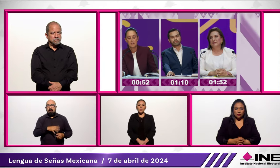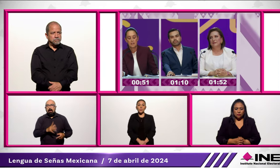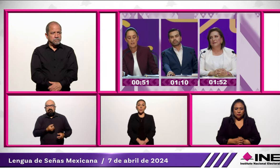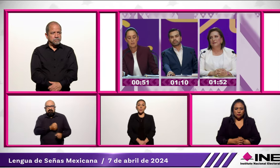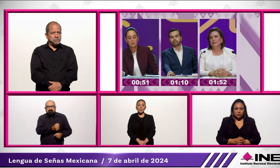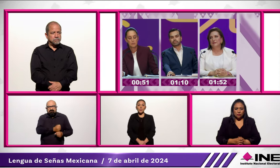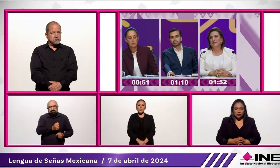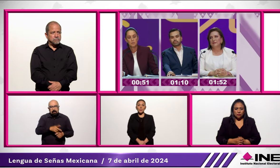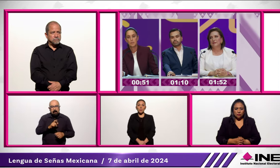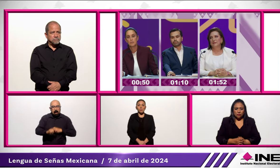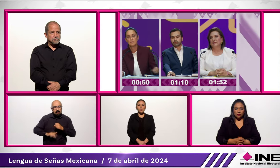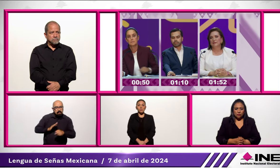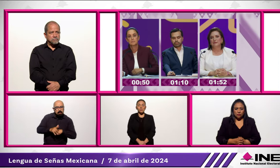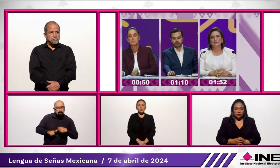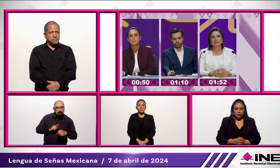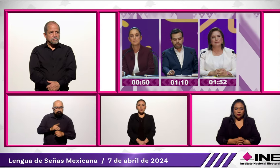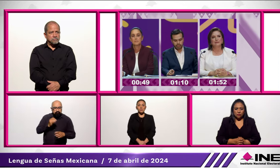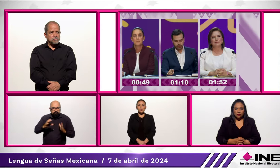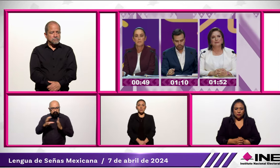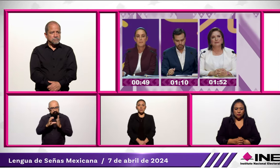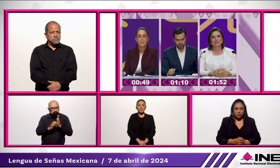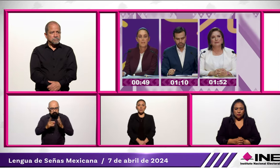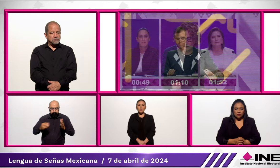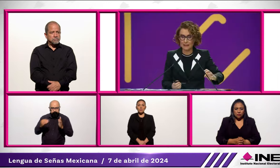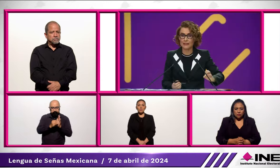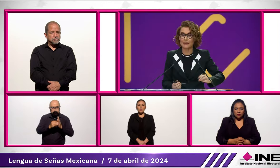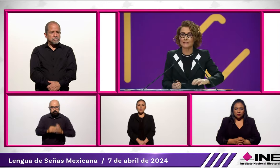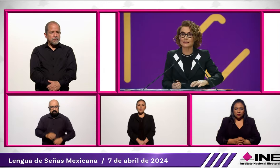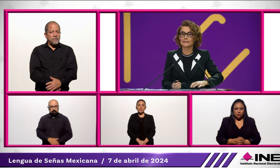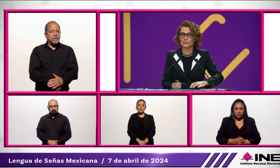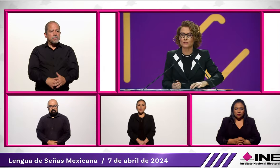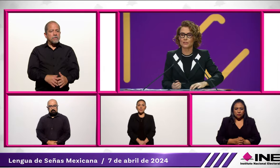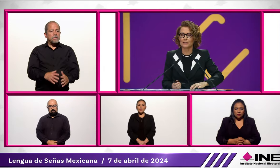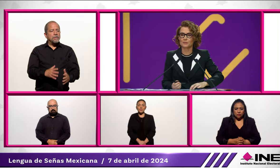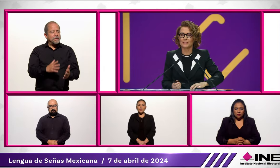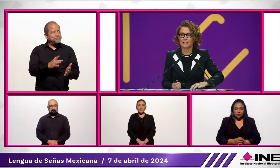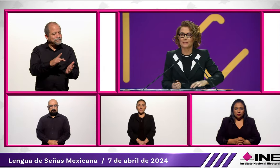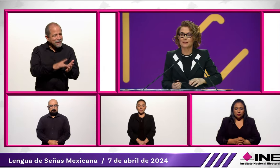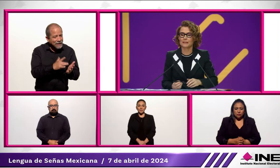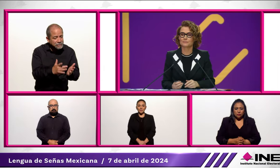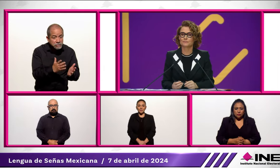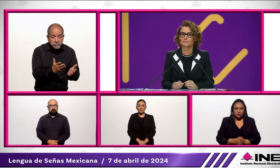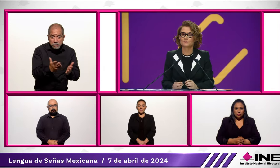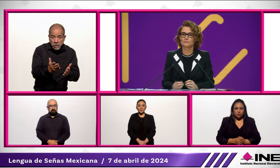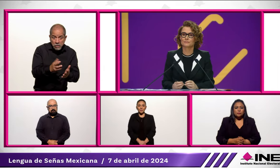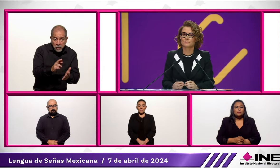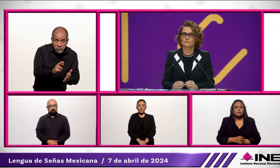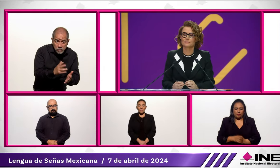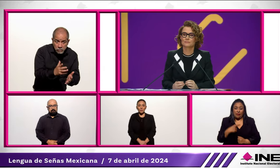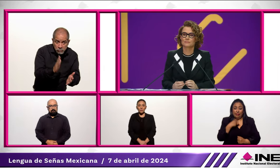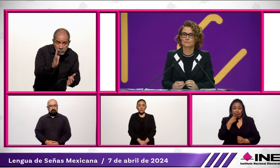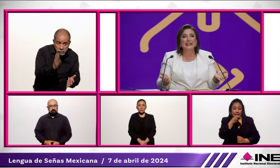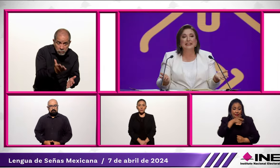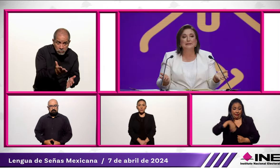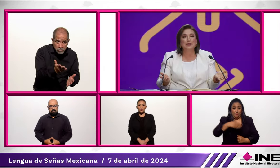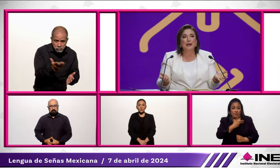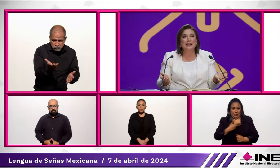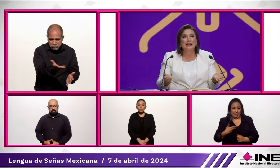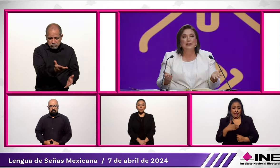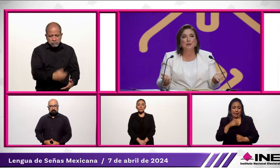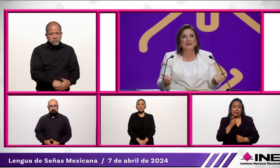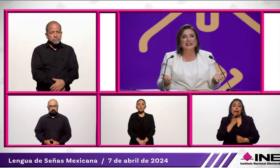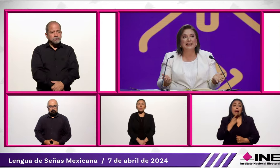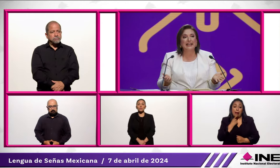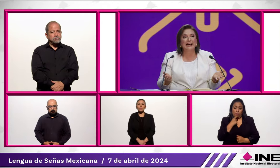quede en la Constitución. Gracias, candidata. Candidata Xochitl Gálvez, pedía la palabra. Decir que eso dijo el presidente Andrés